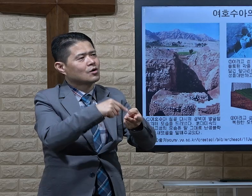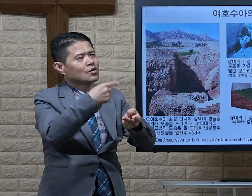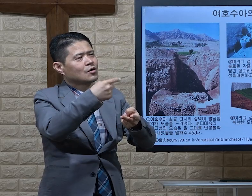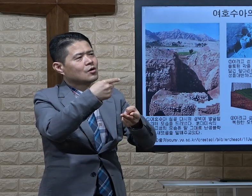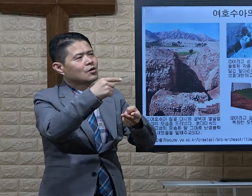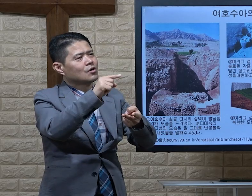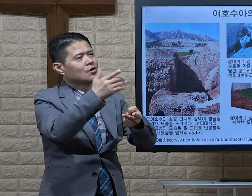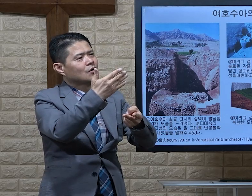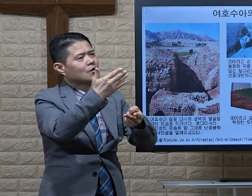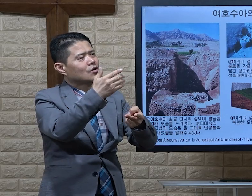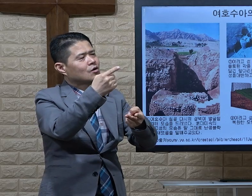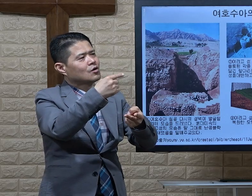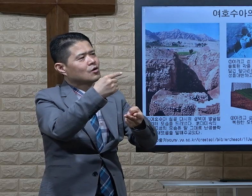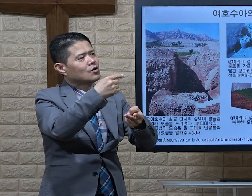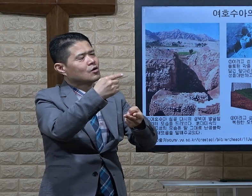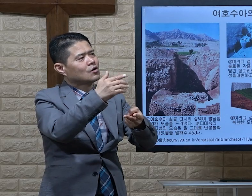정복하고 한